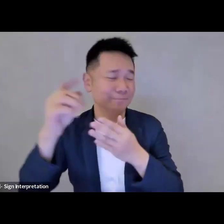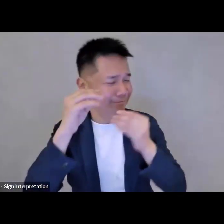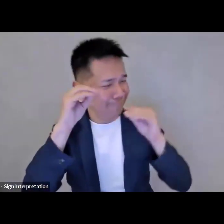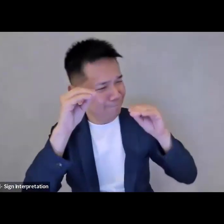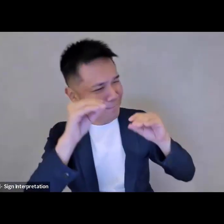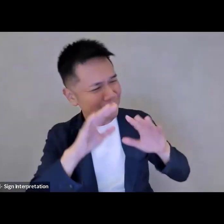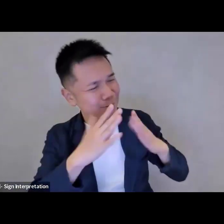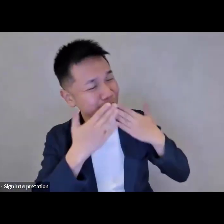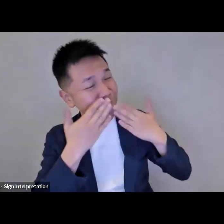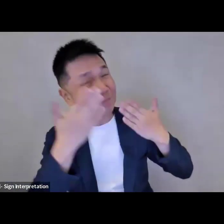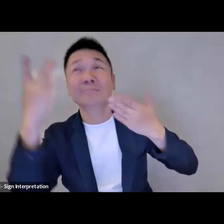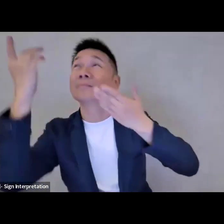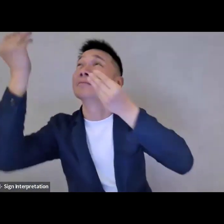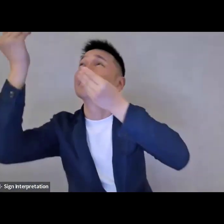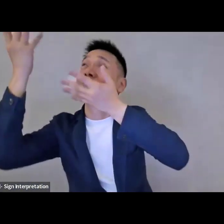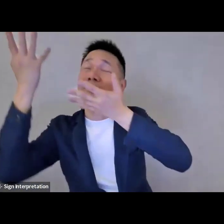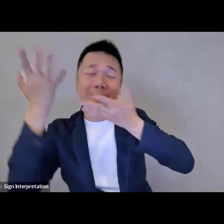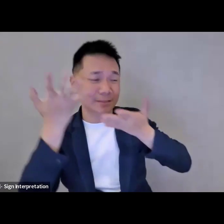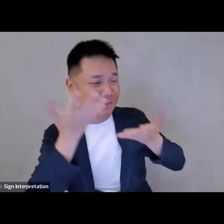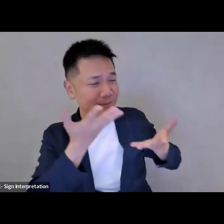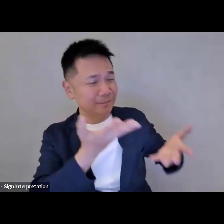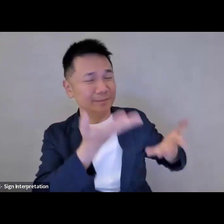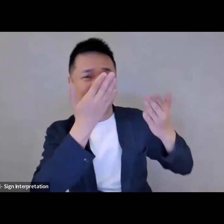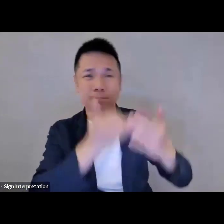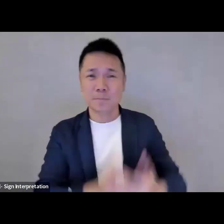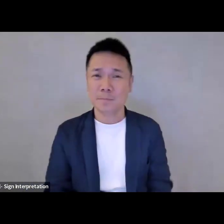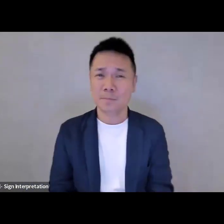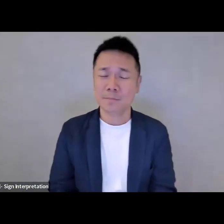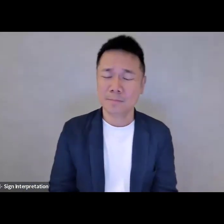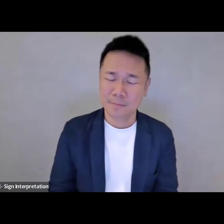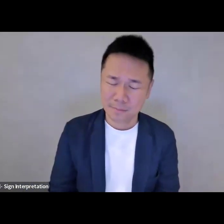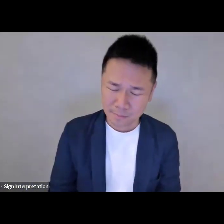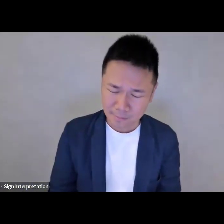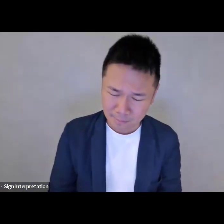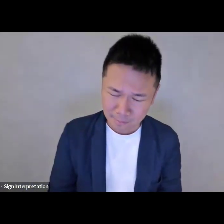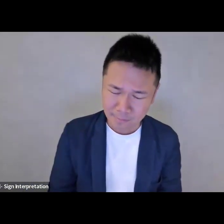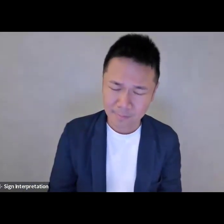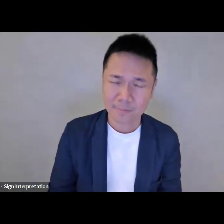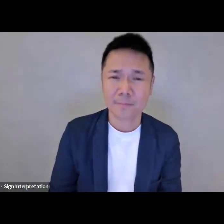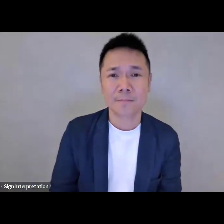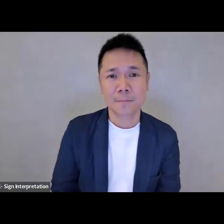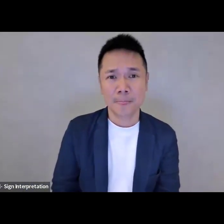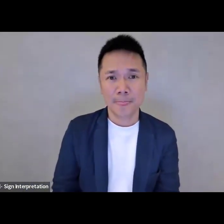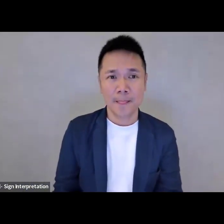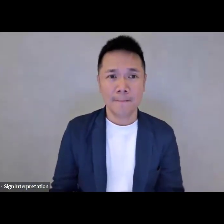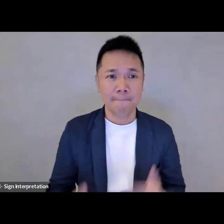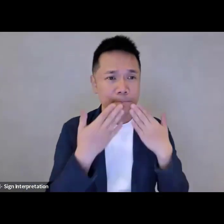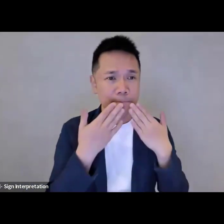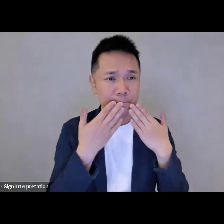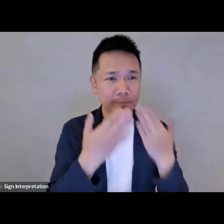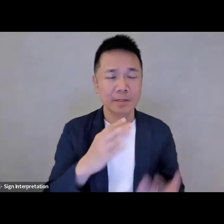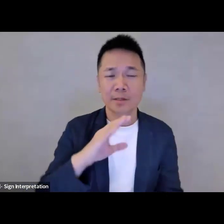把你收集到所有在这生命中所有的快乐，谢谢。